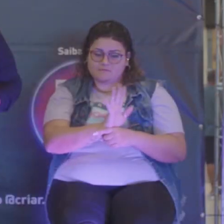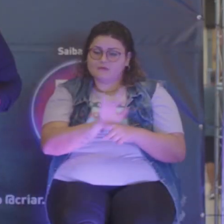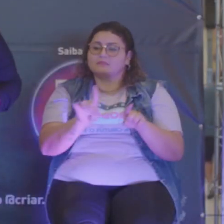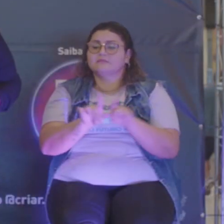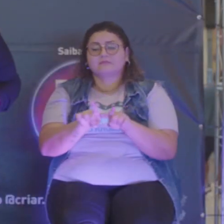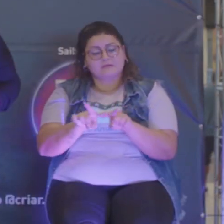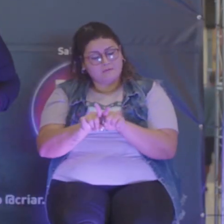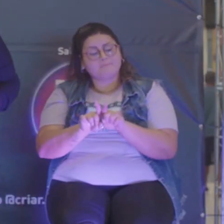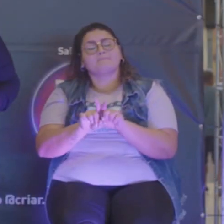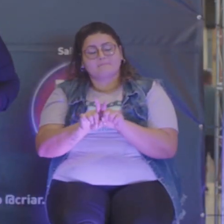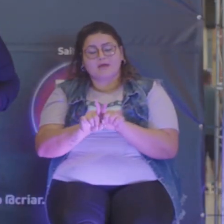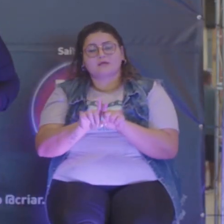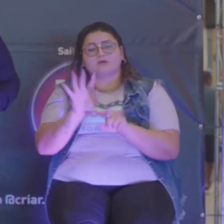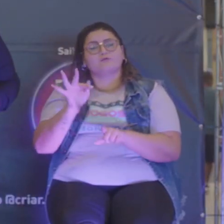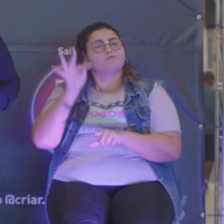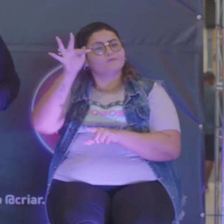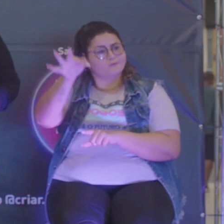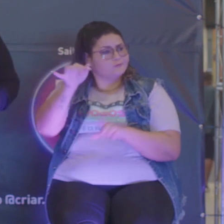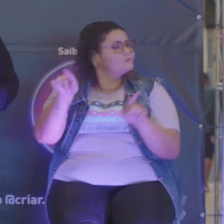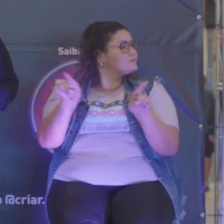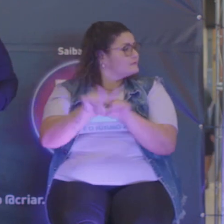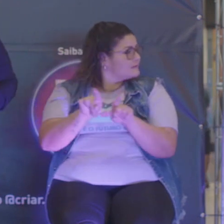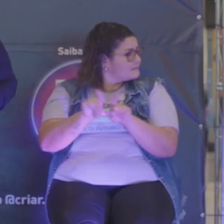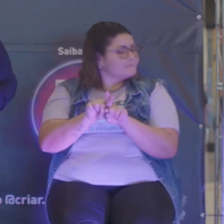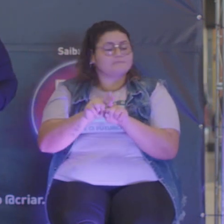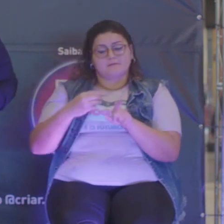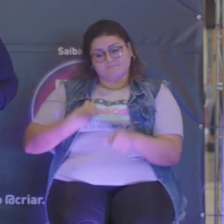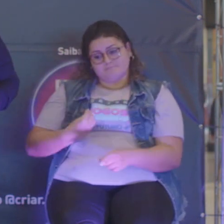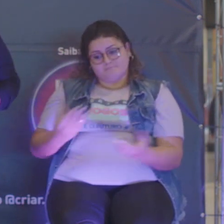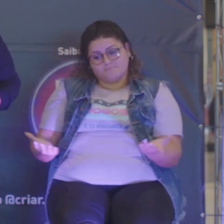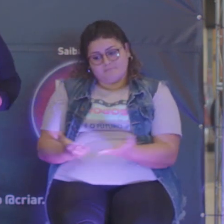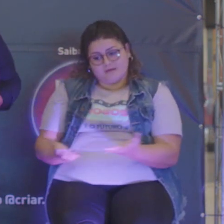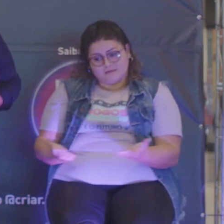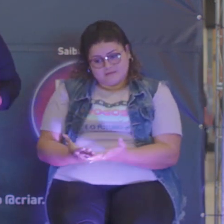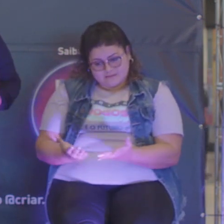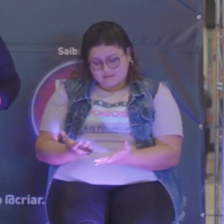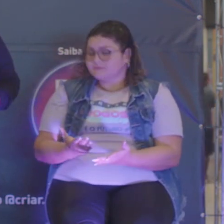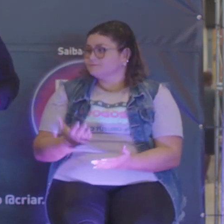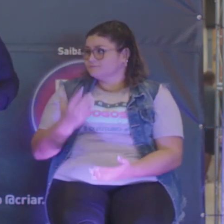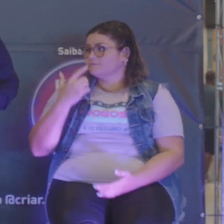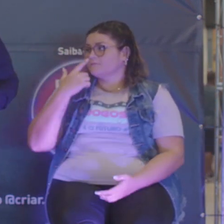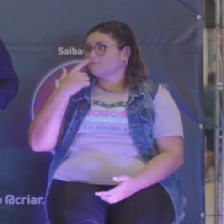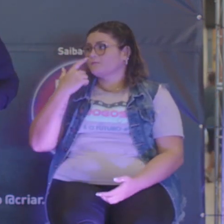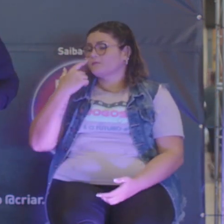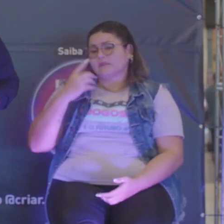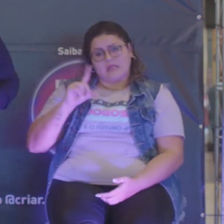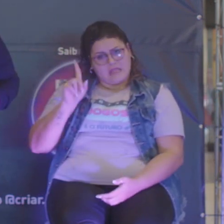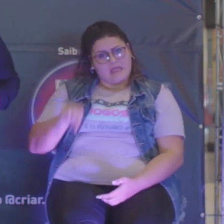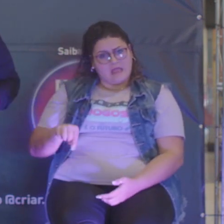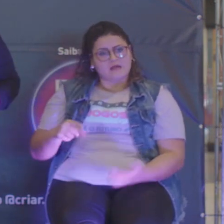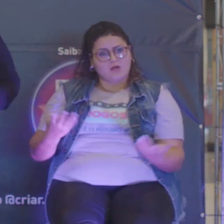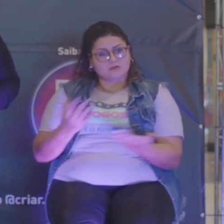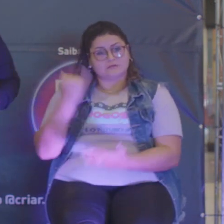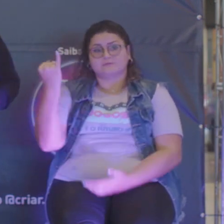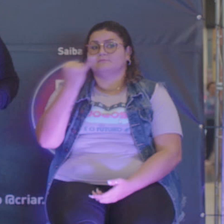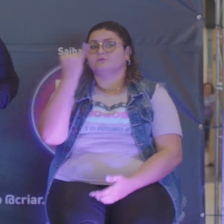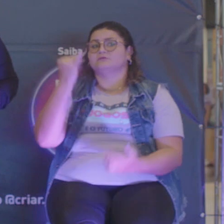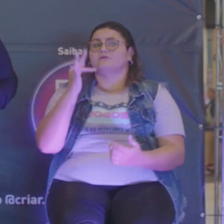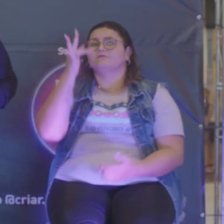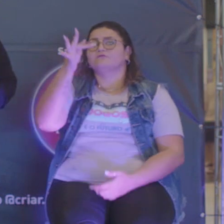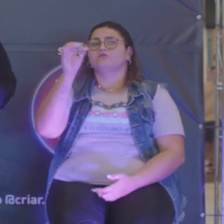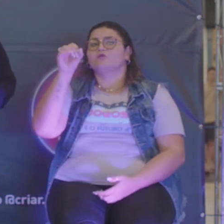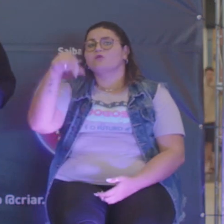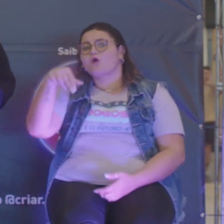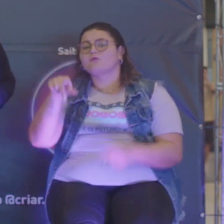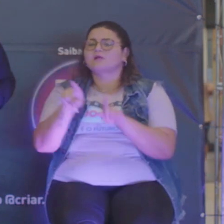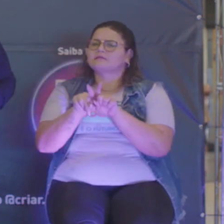falando não só do futuro, né, mas falando do presente. Hoje, as oportunidades, elas existem. É muito importante ter o Futuro On e